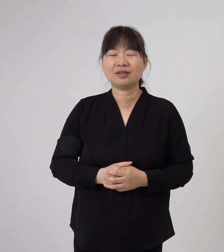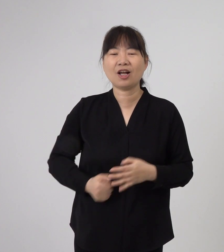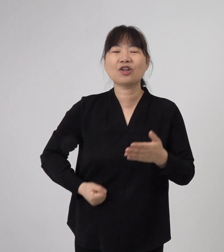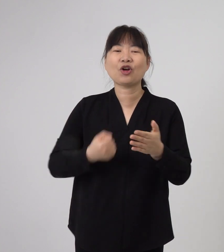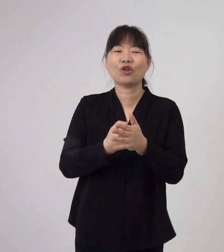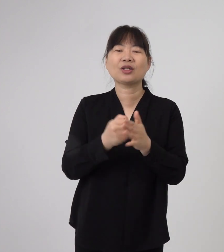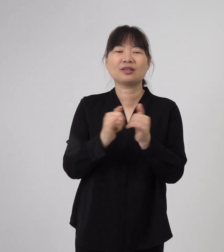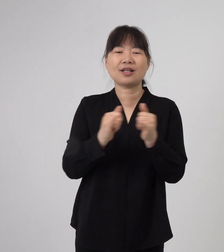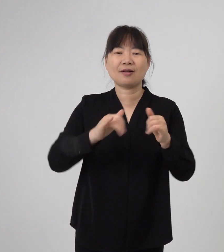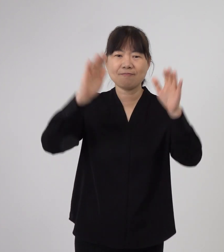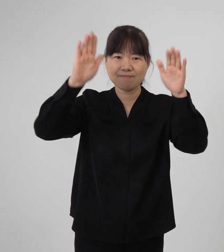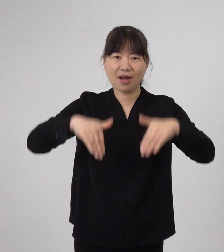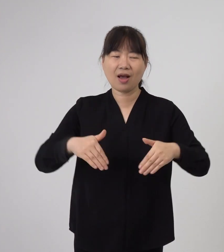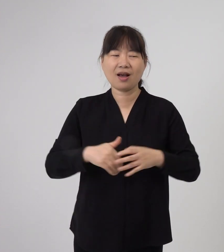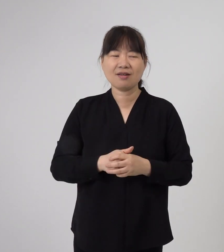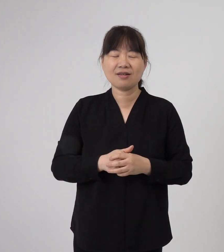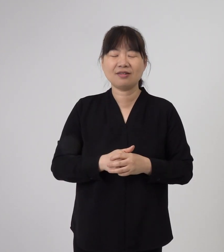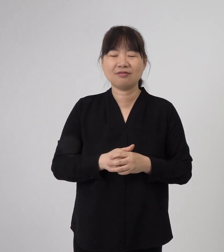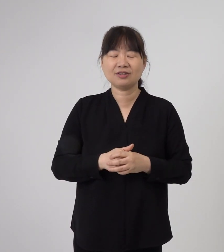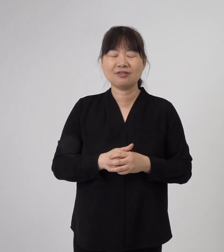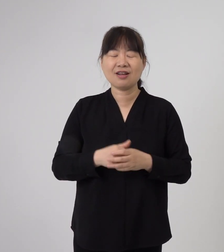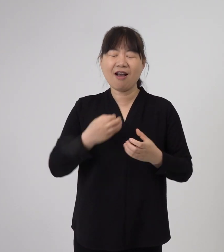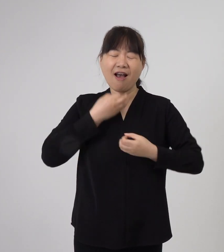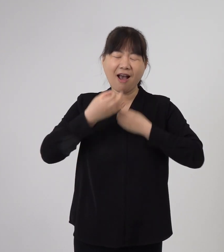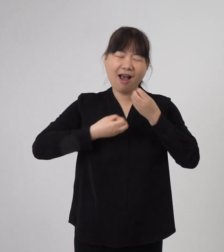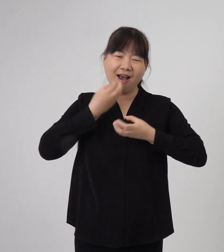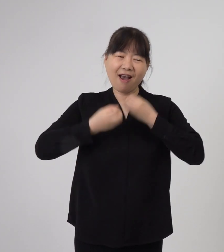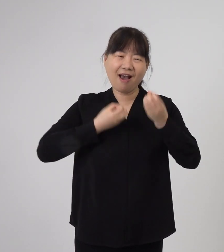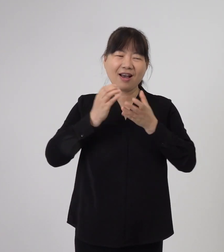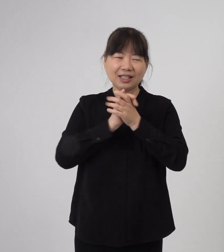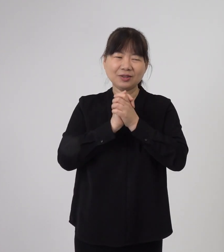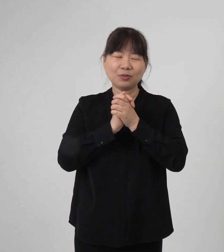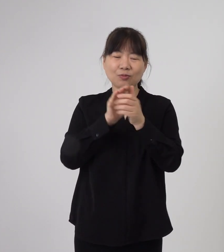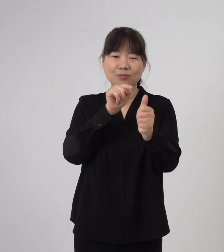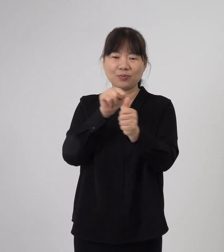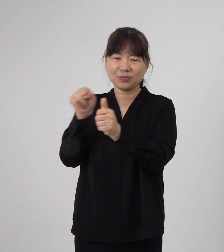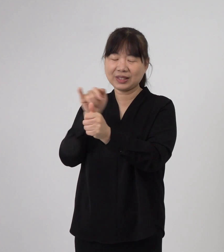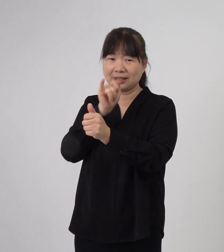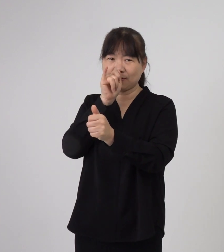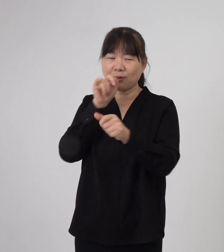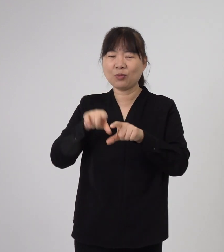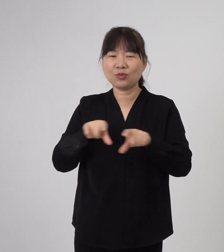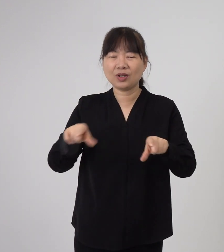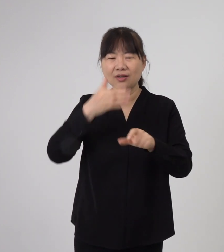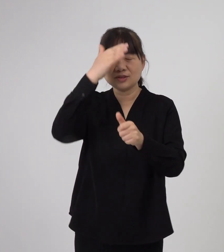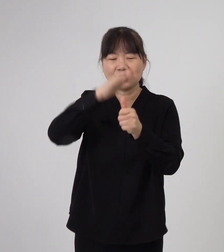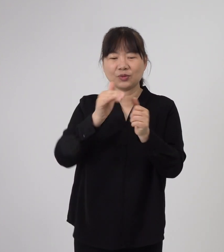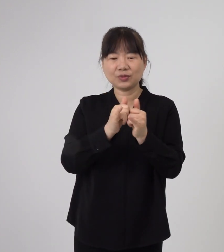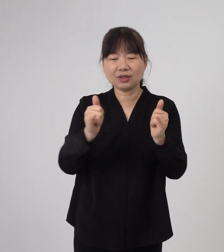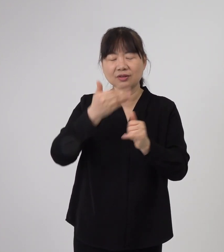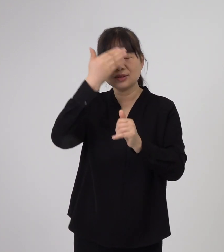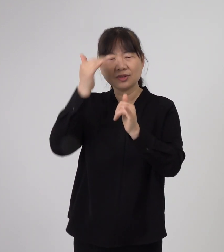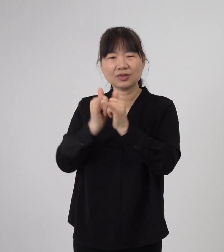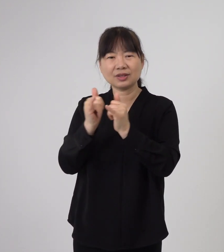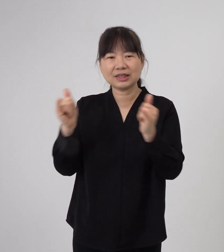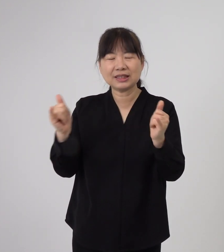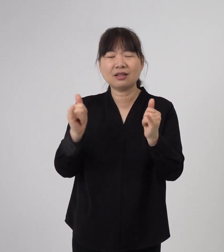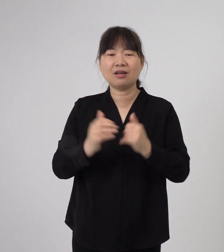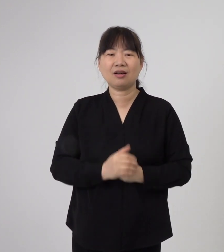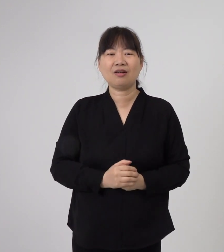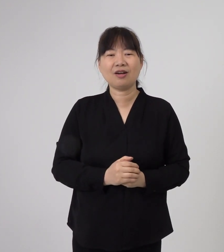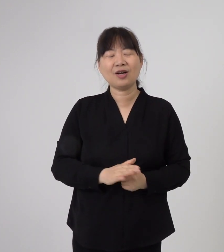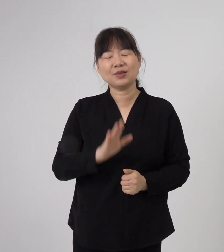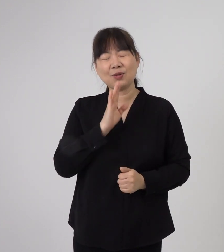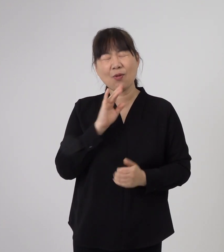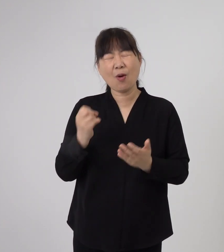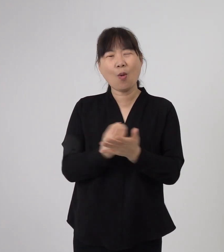결단할 사람들 나오라고. 그리고 통성기들 막 시켜요. 그러면 보통 청소년들, 청년들이 장난 아니에요.